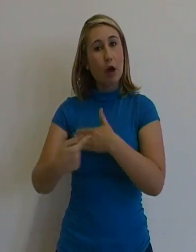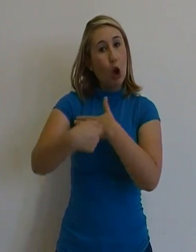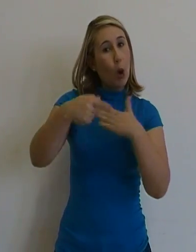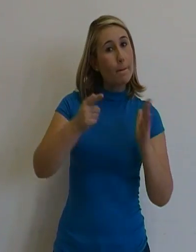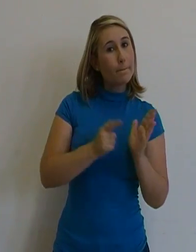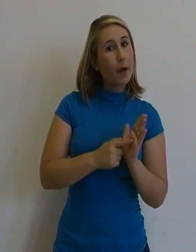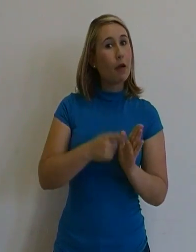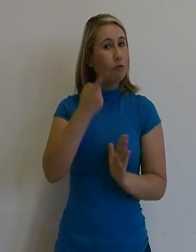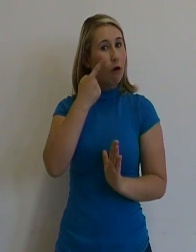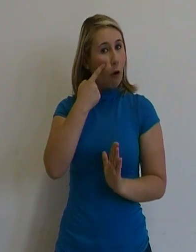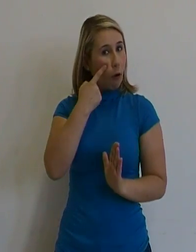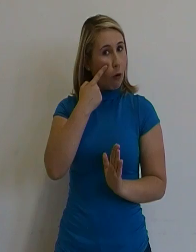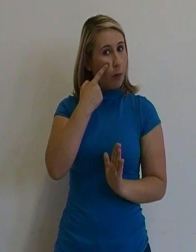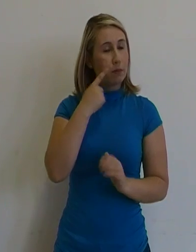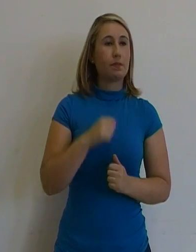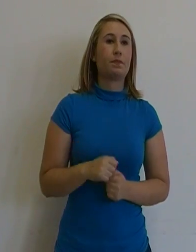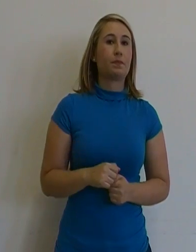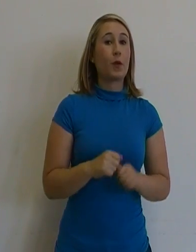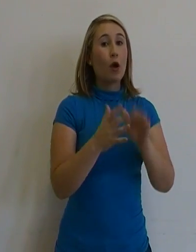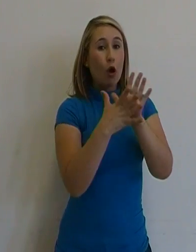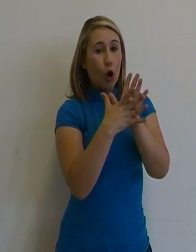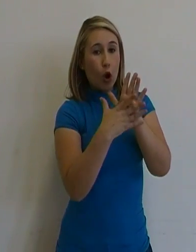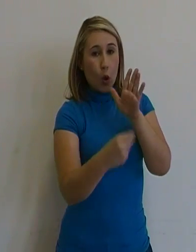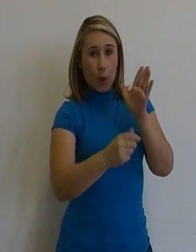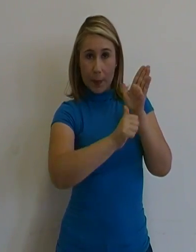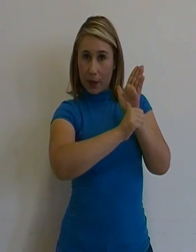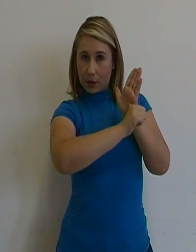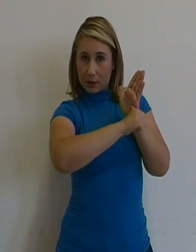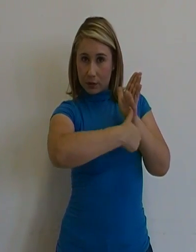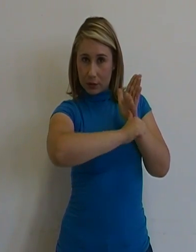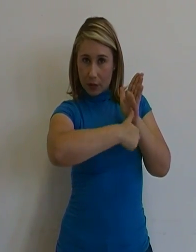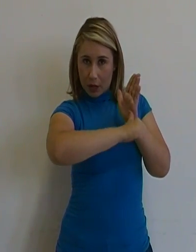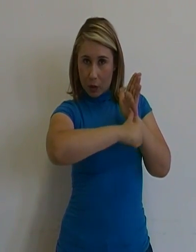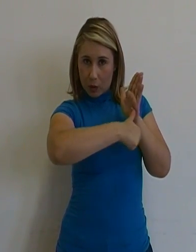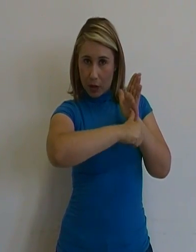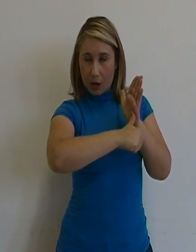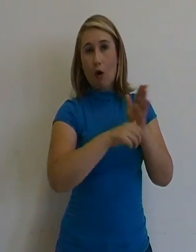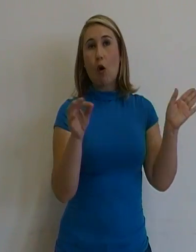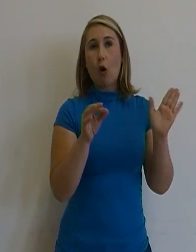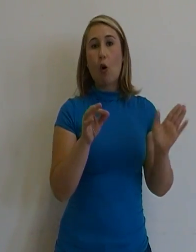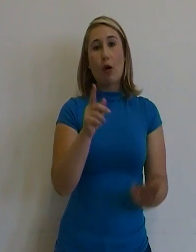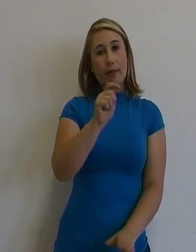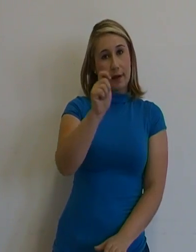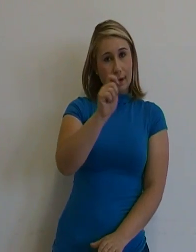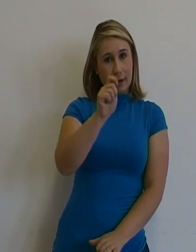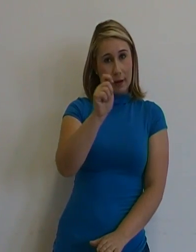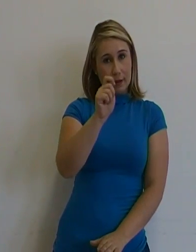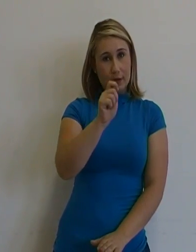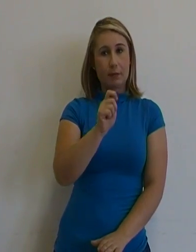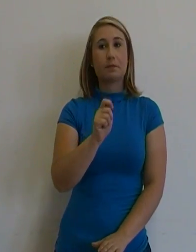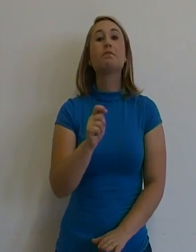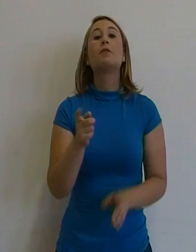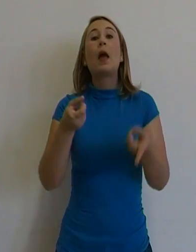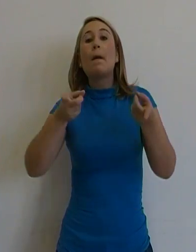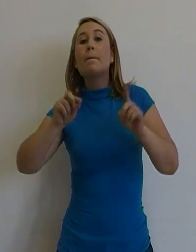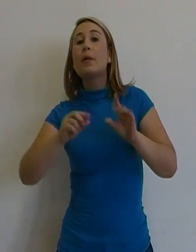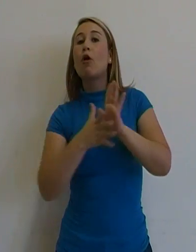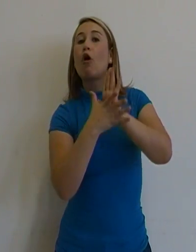los siguientes: fotocopia del documento de identidad y el de su acudiente. Si